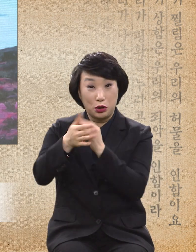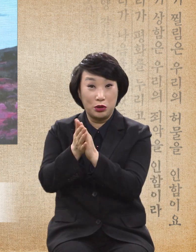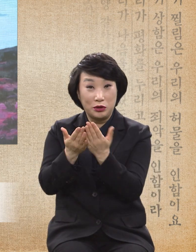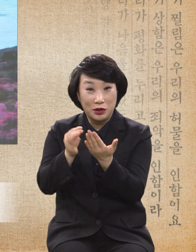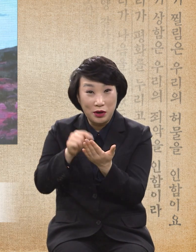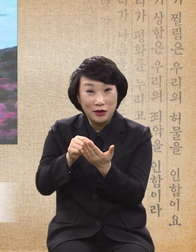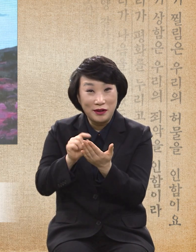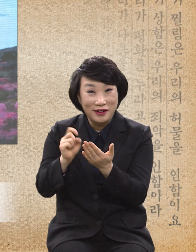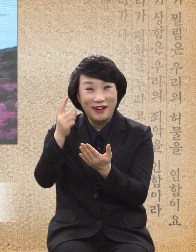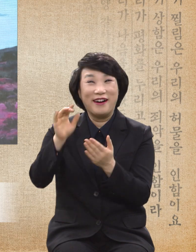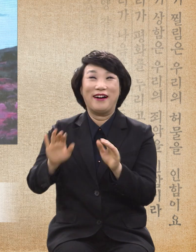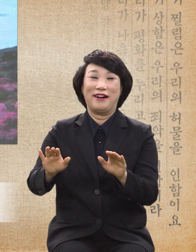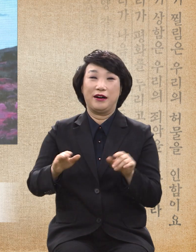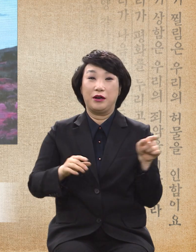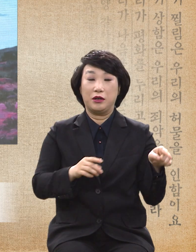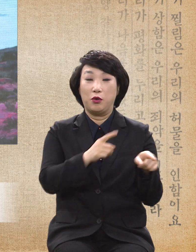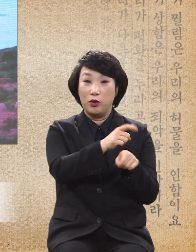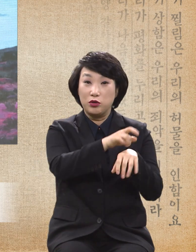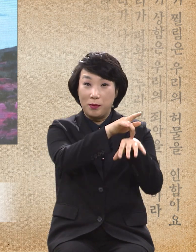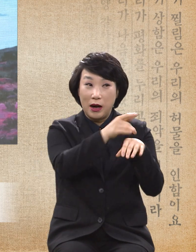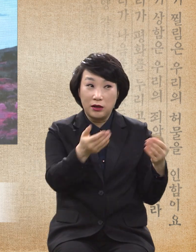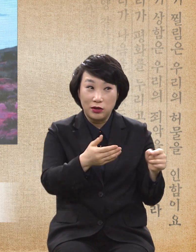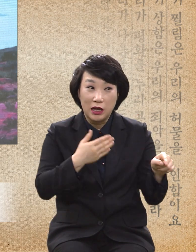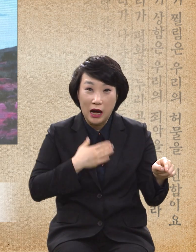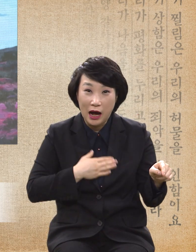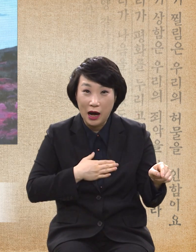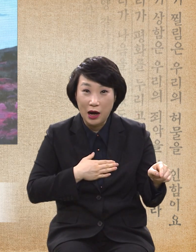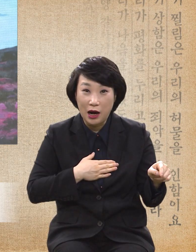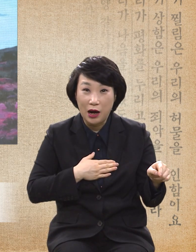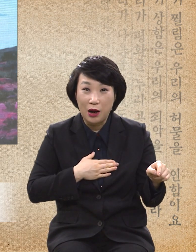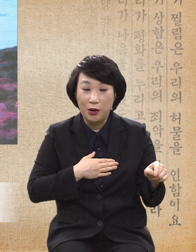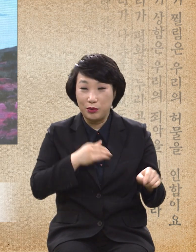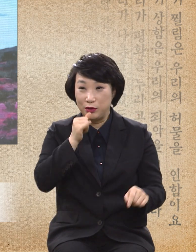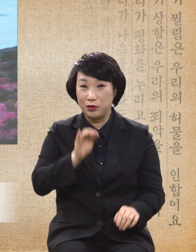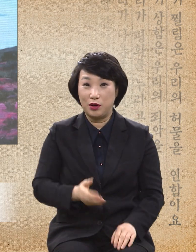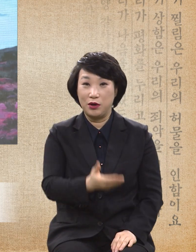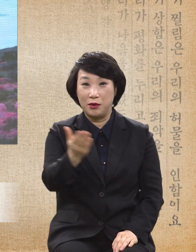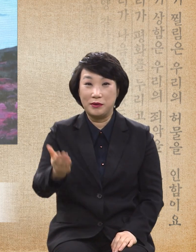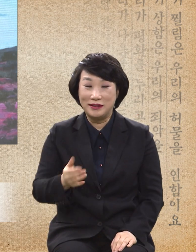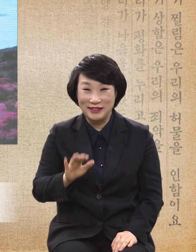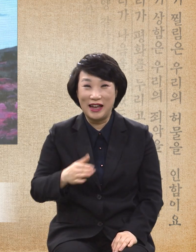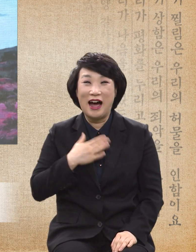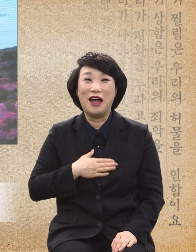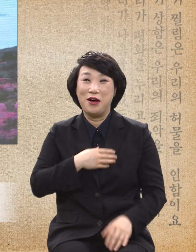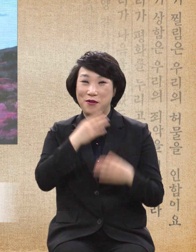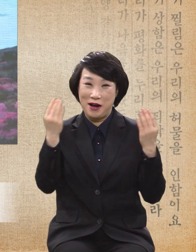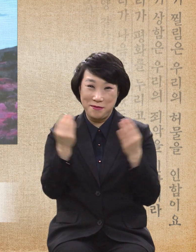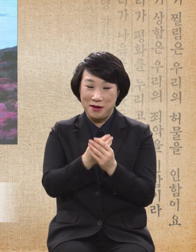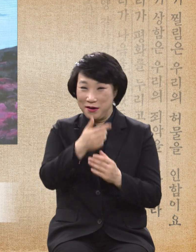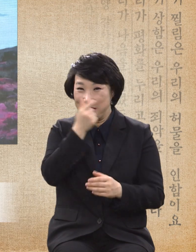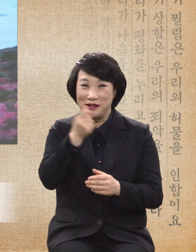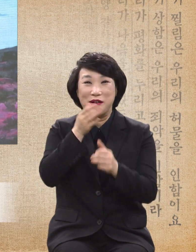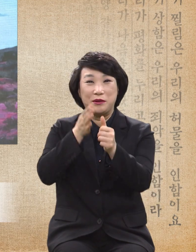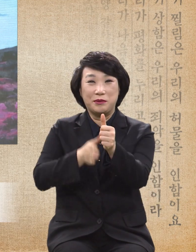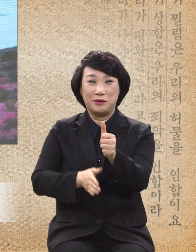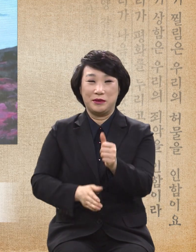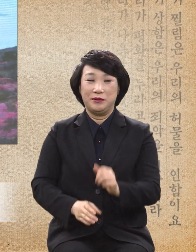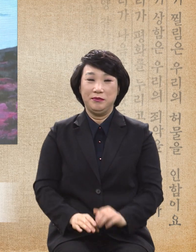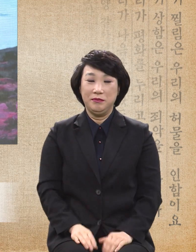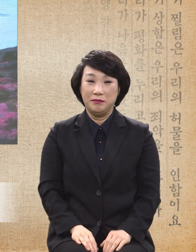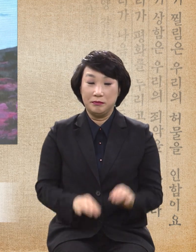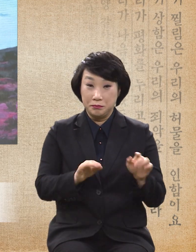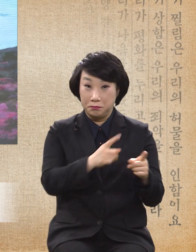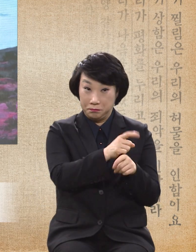성경을 통해서 대충 알만한데 완벽하게 알아야 합니다.